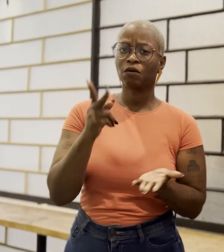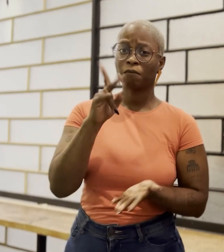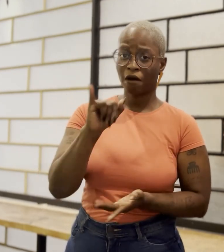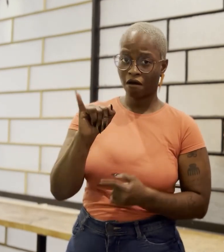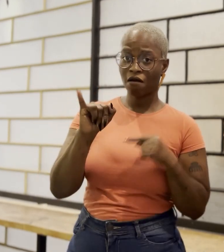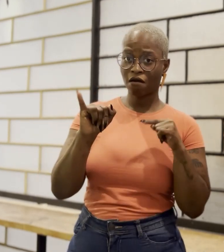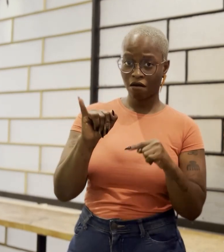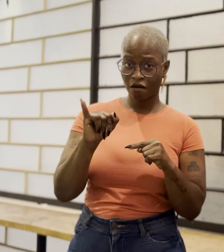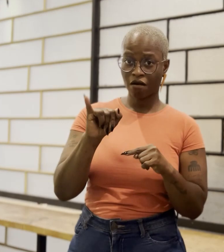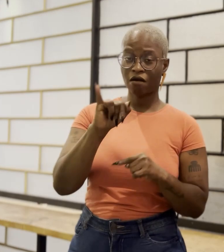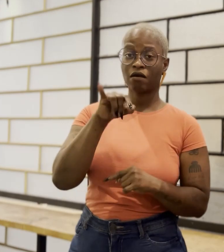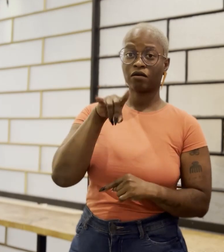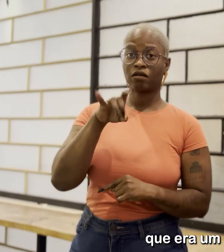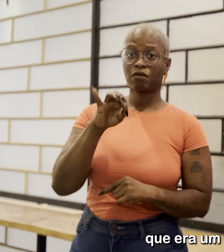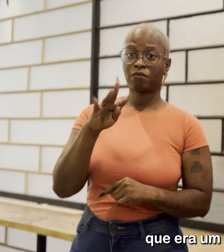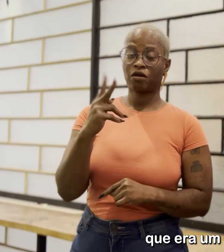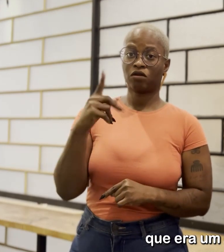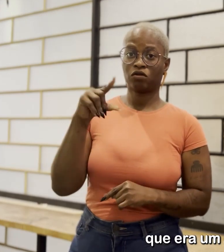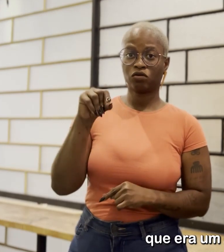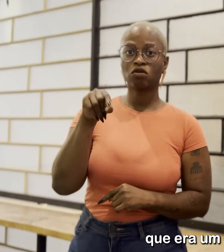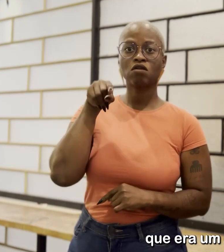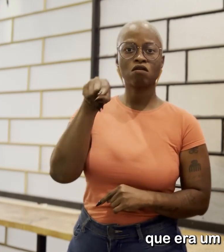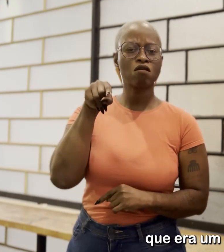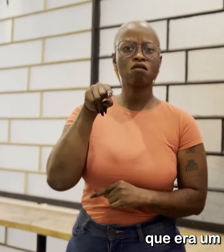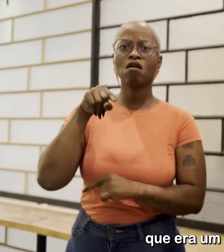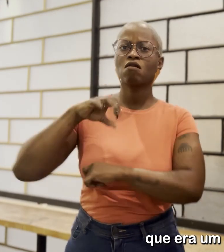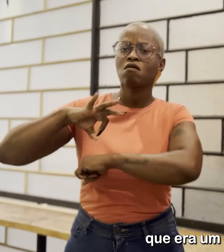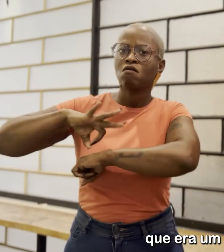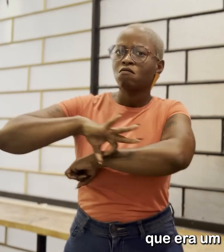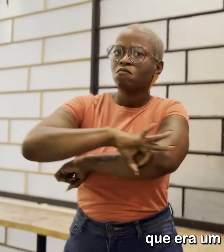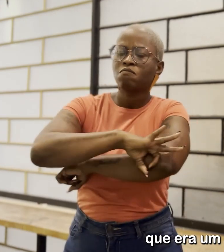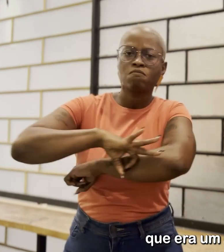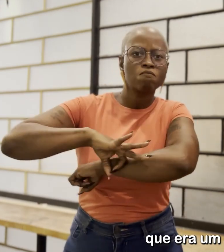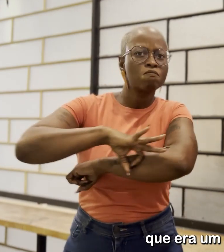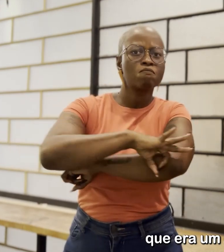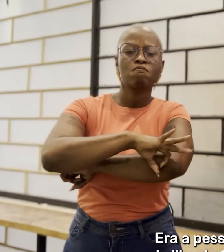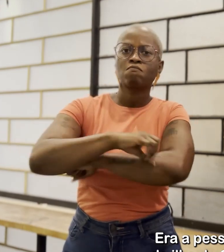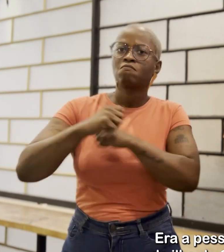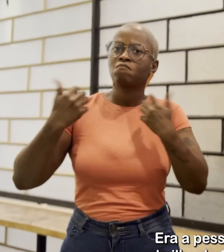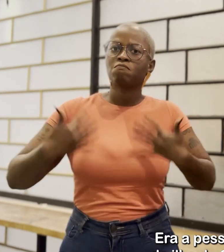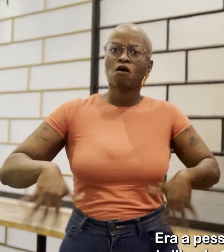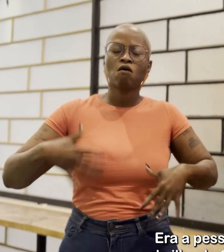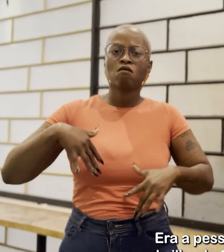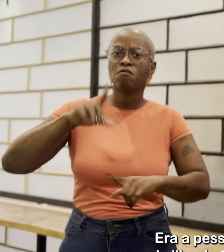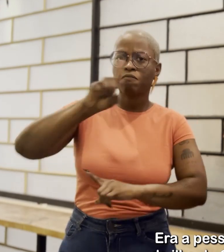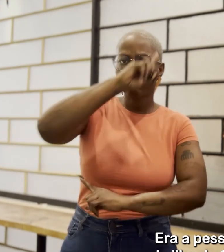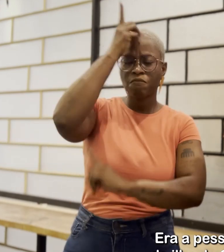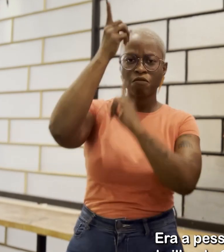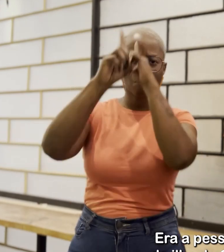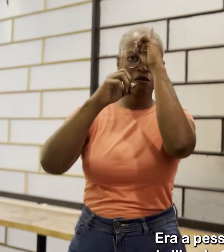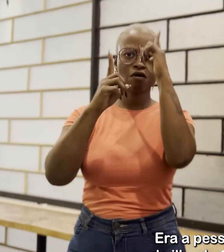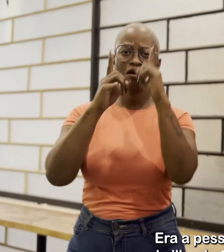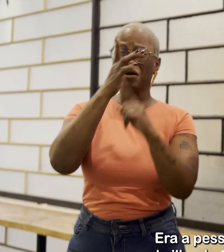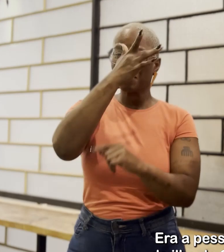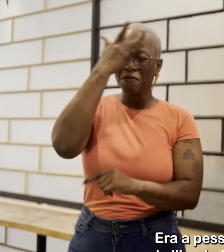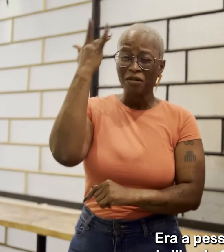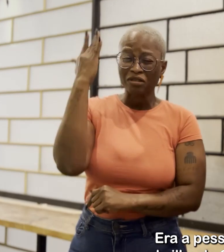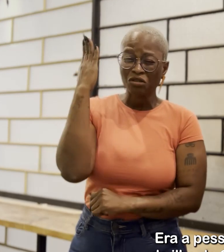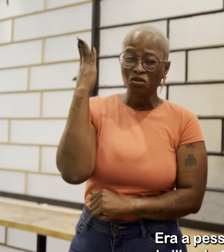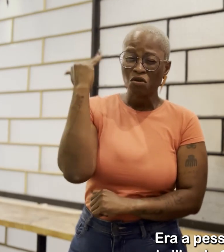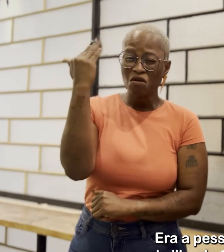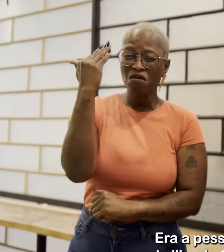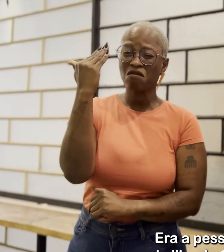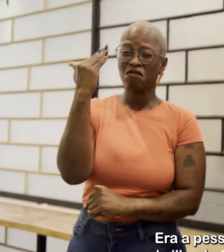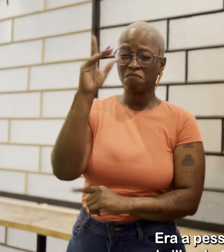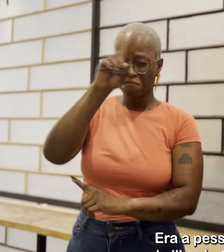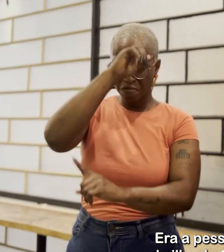pai, Dédalus, que era um grande arquiteto, um grande criador, a pessoa mais criativa da